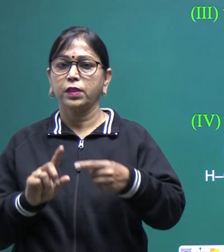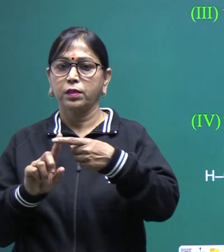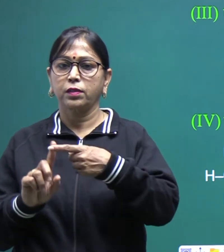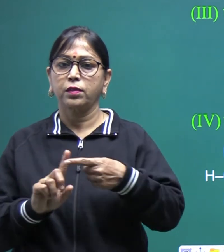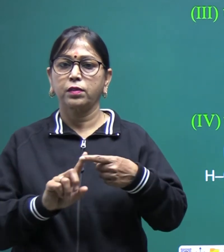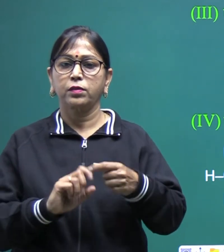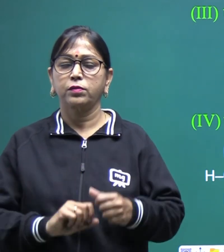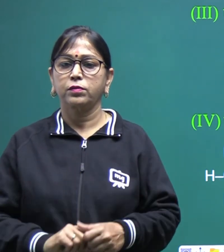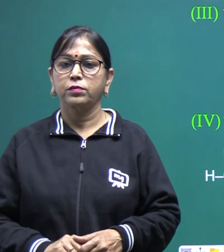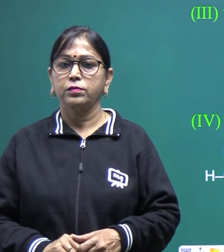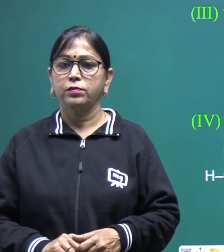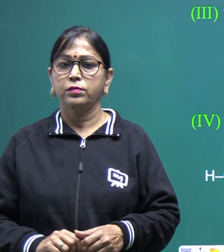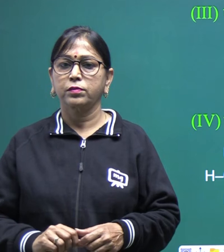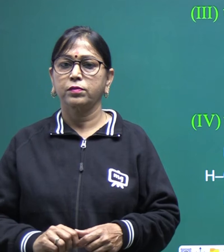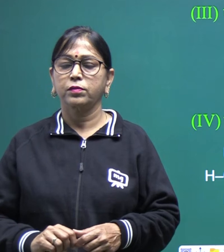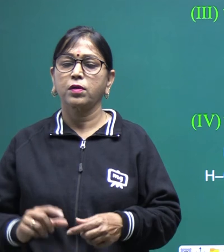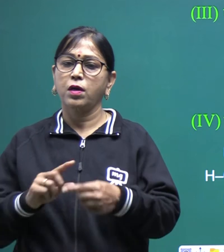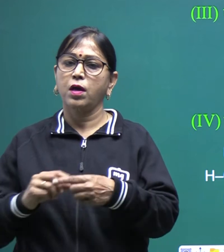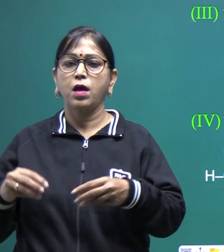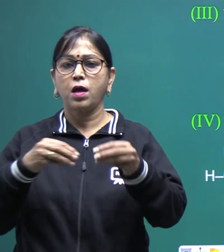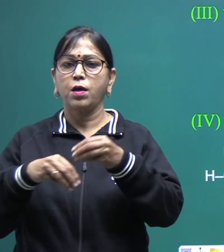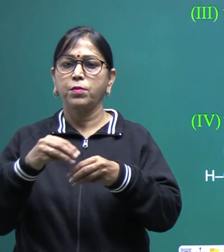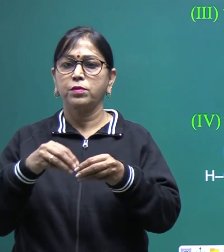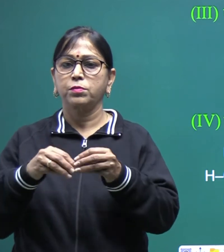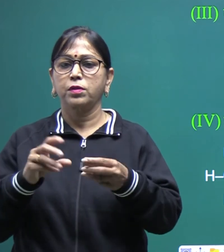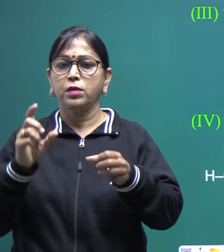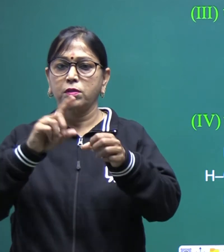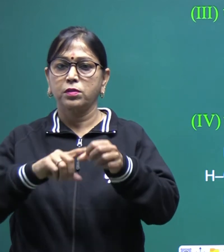इलेक्ट्रॉन आपस में संयोग कर